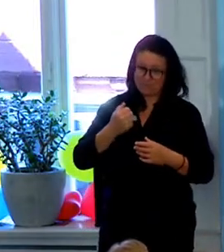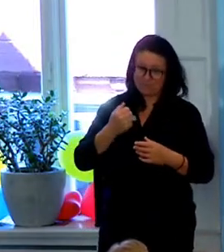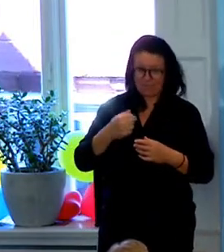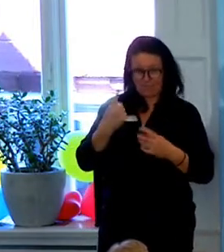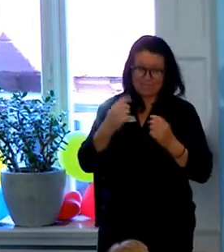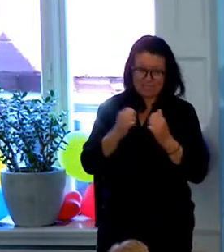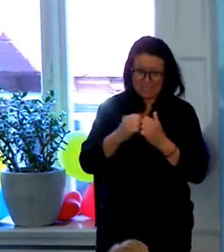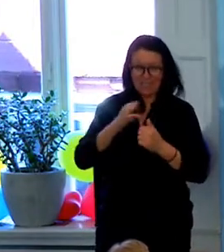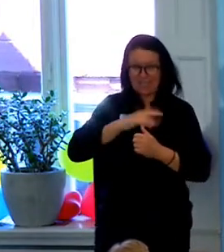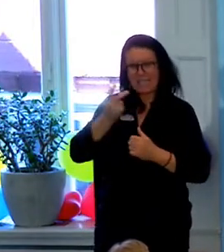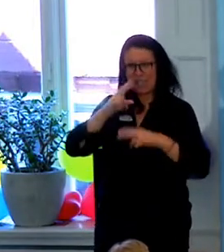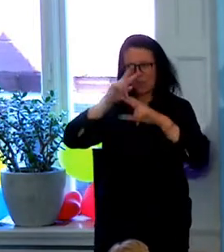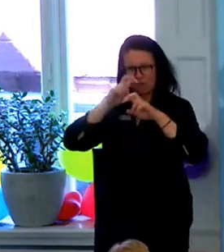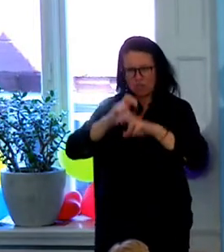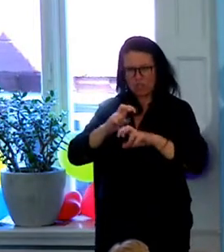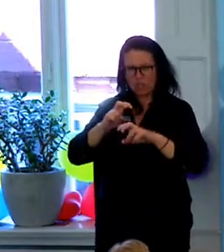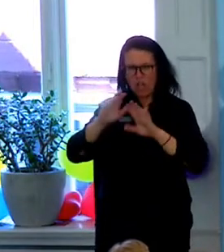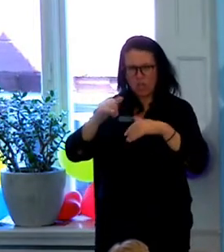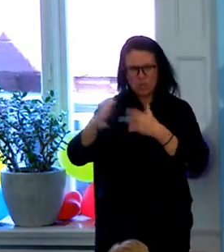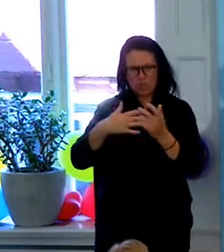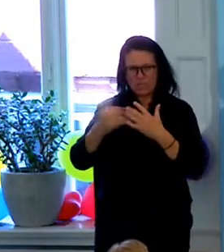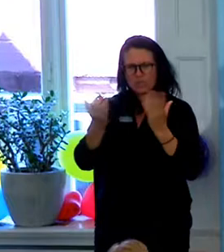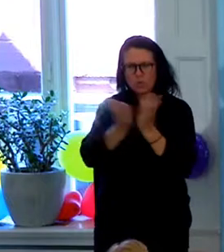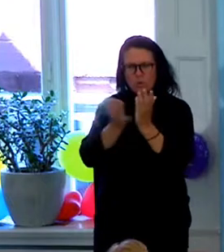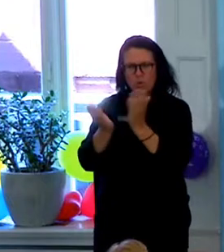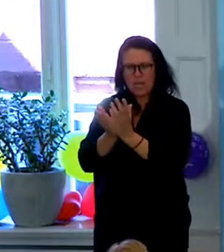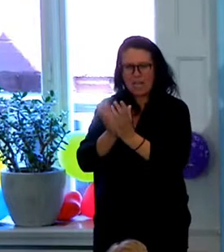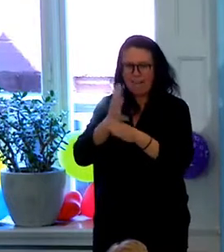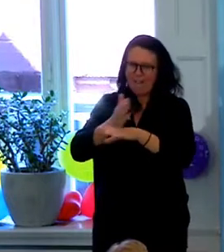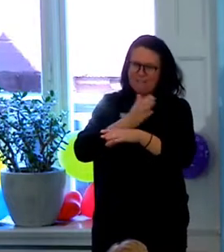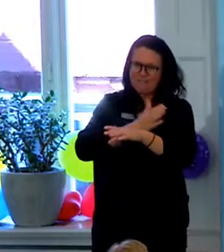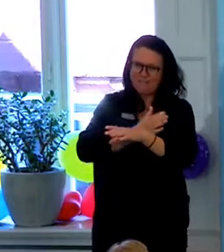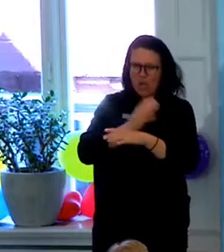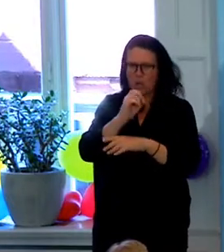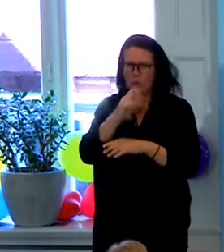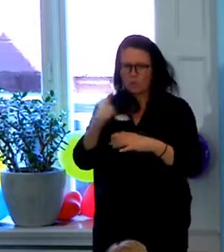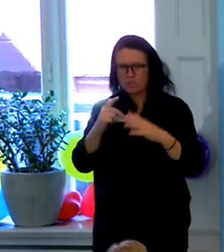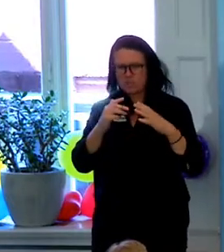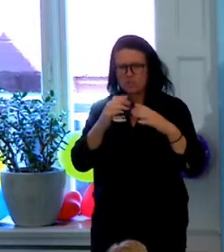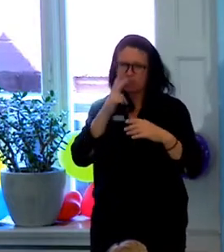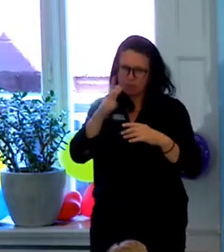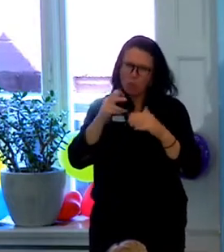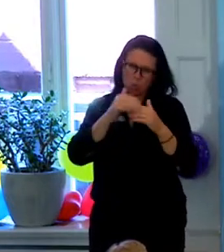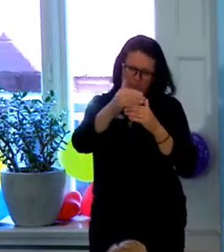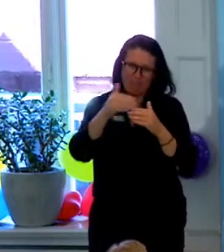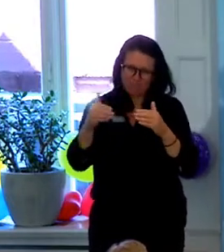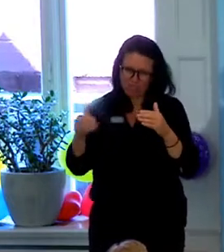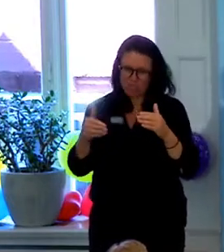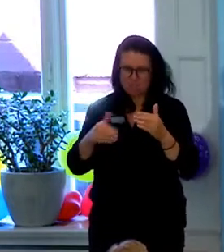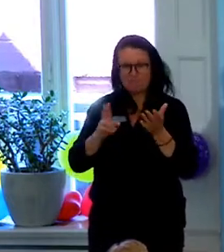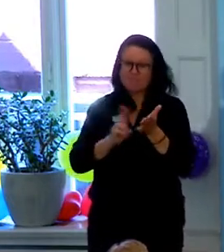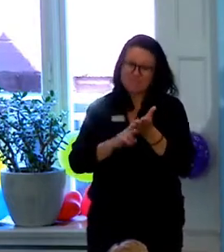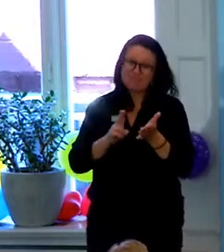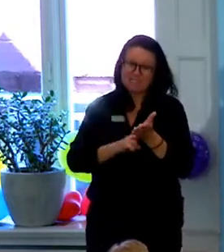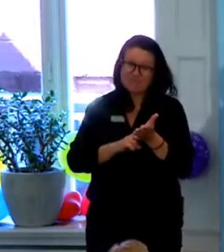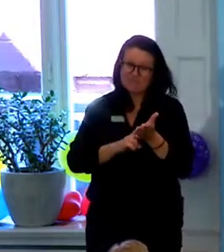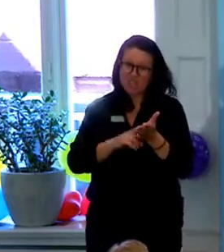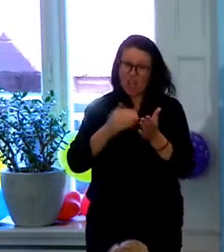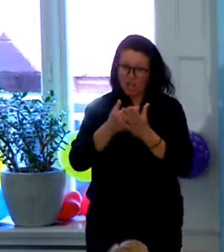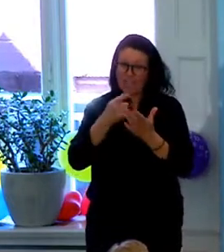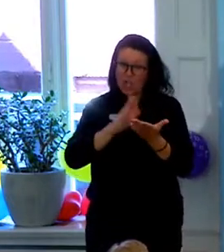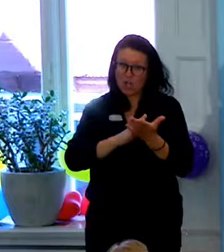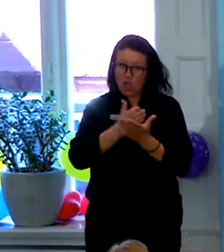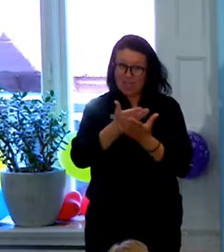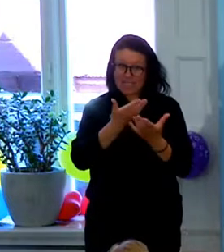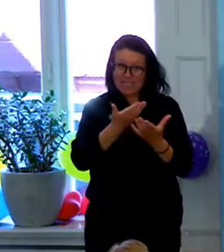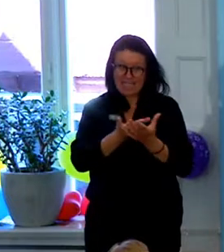annan undersökning som gjordes i skolor i förorten i Göteborg som bekräftades av den kartläggning vi sen